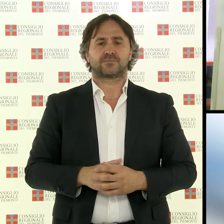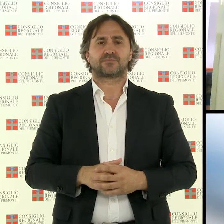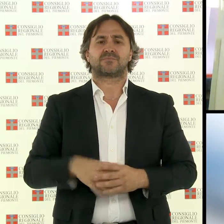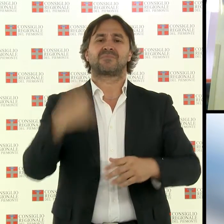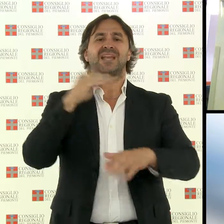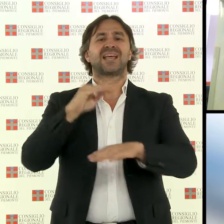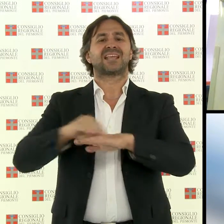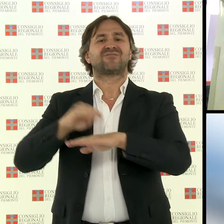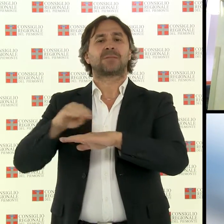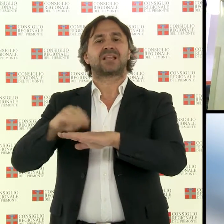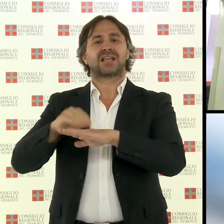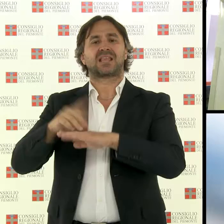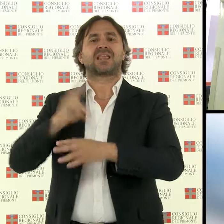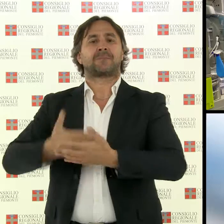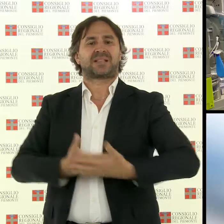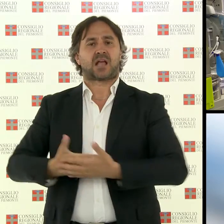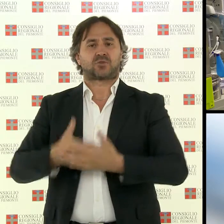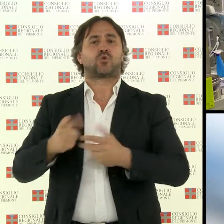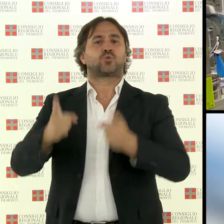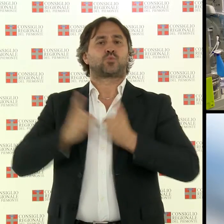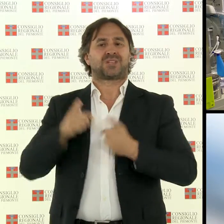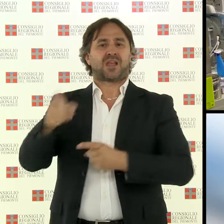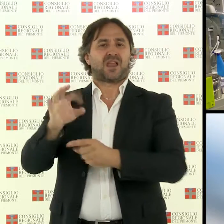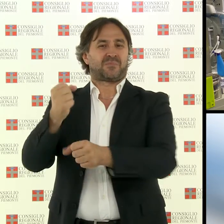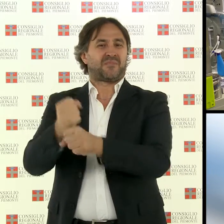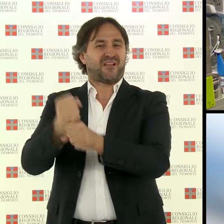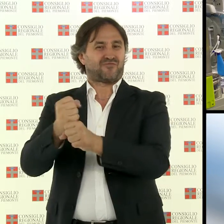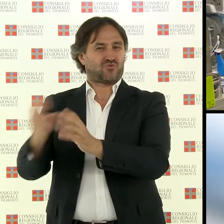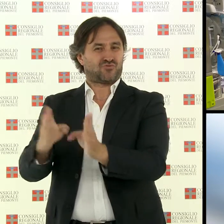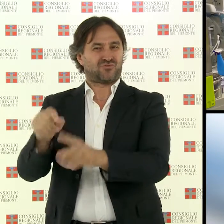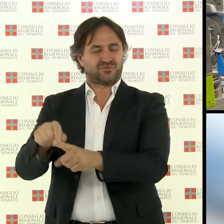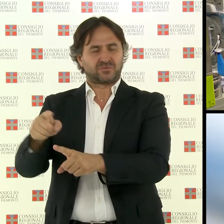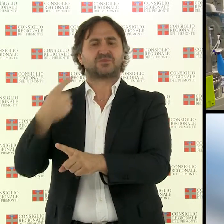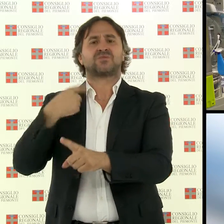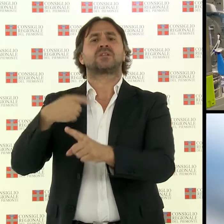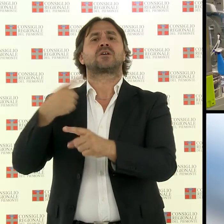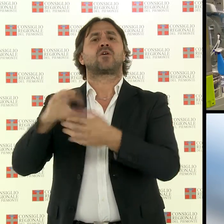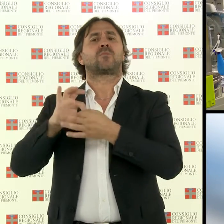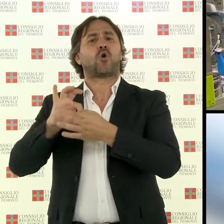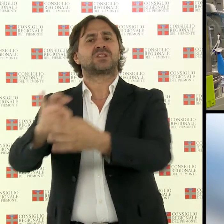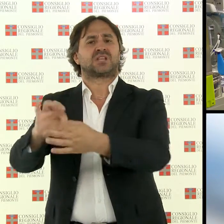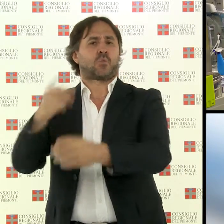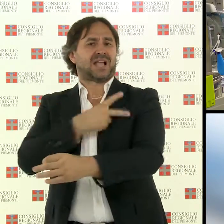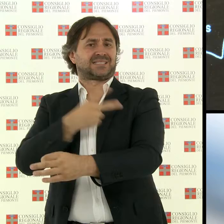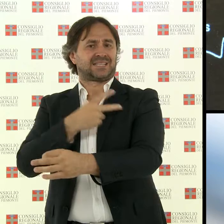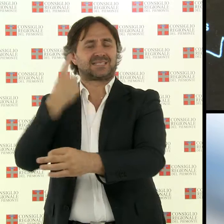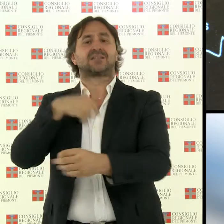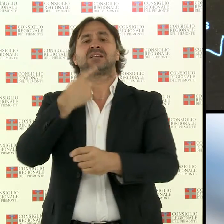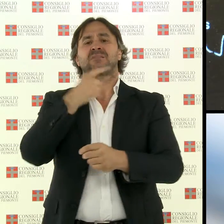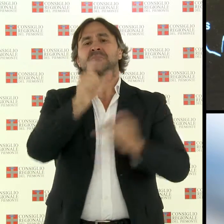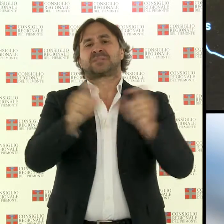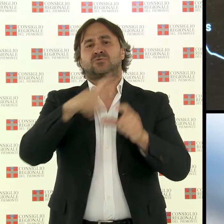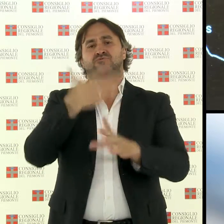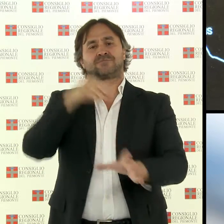Tutela dell'infermiere pediatrico nell'esercizio della professione in continuità assistenziale su pazienti ospedalizzati e in regime di